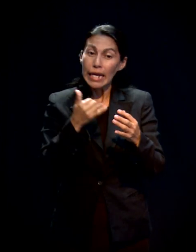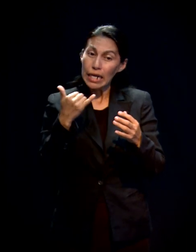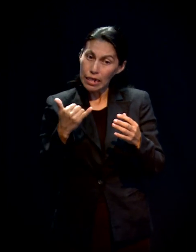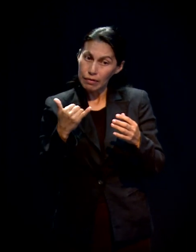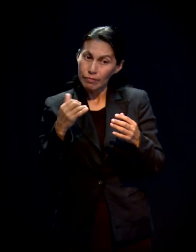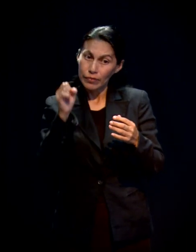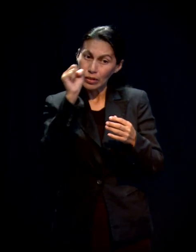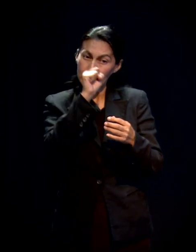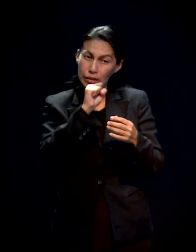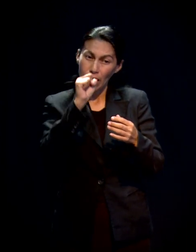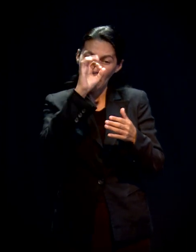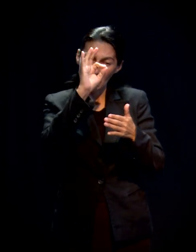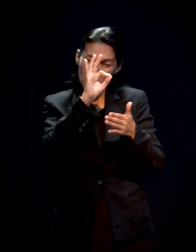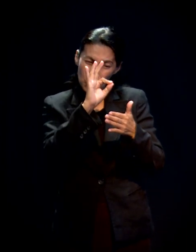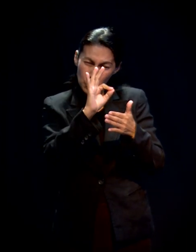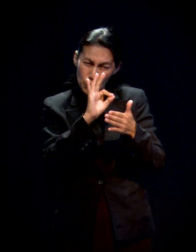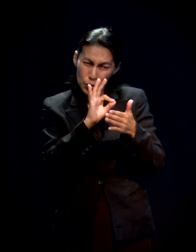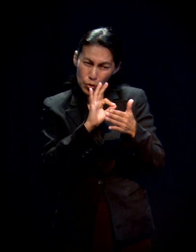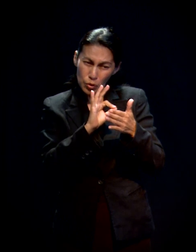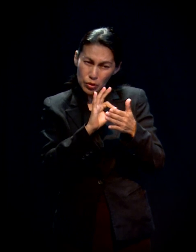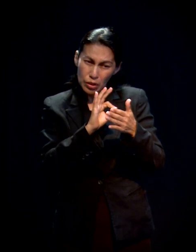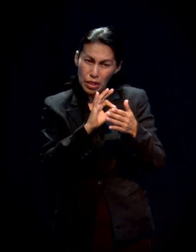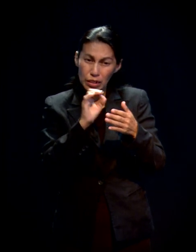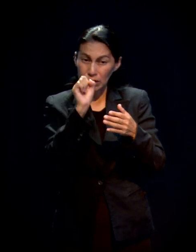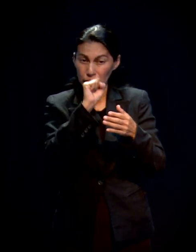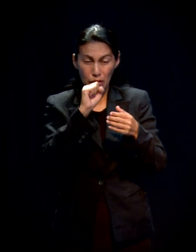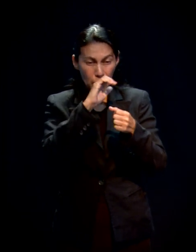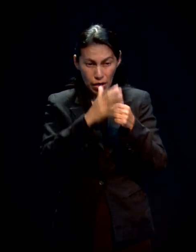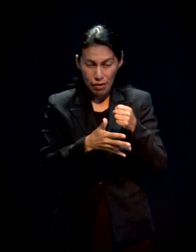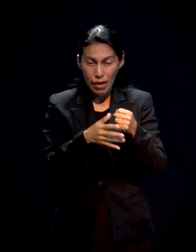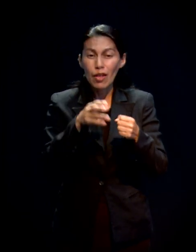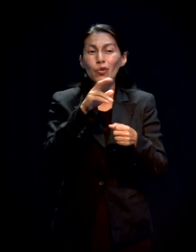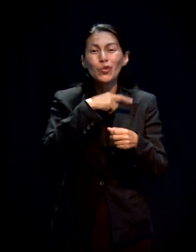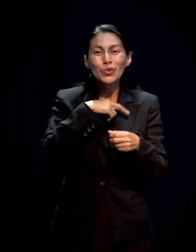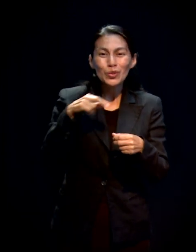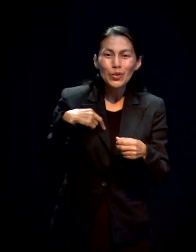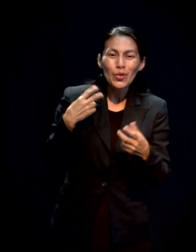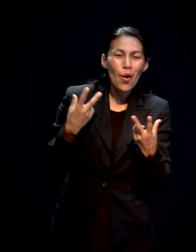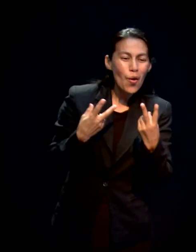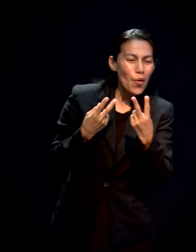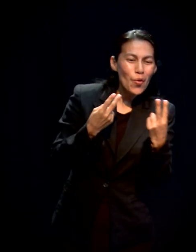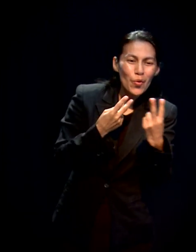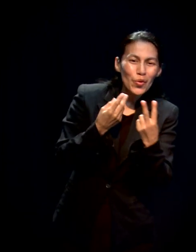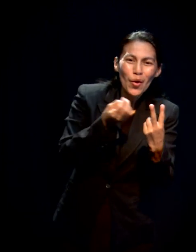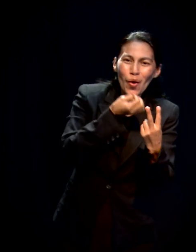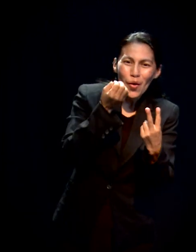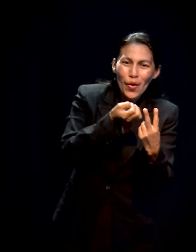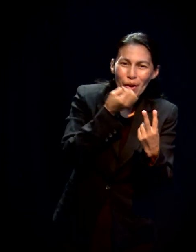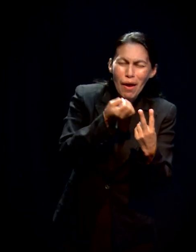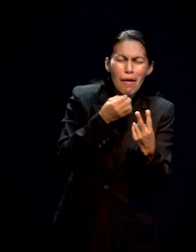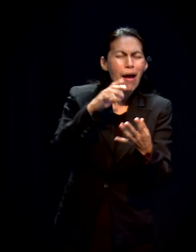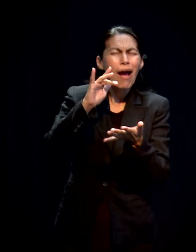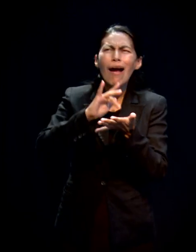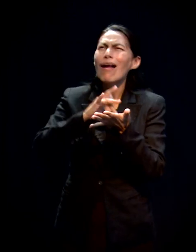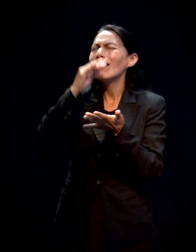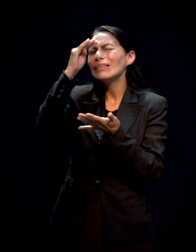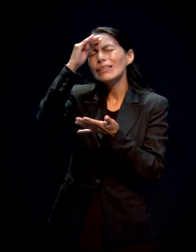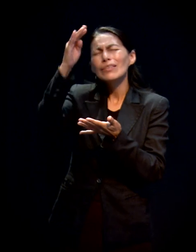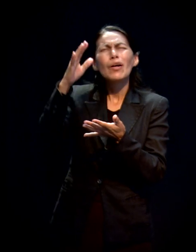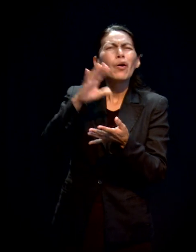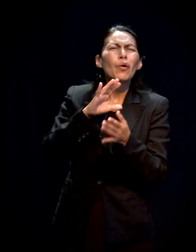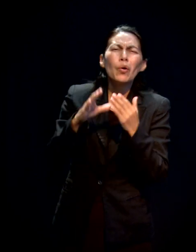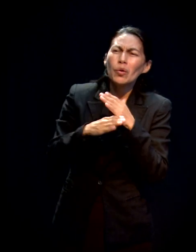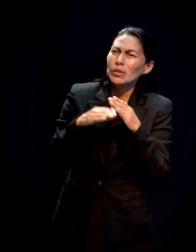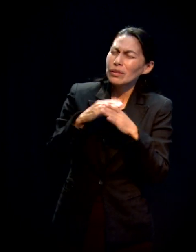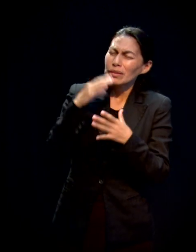momentos no hay momentos en los que pues estamos felices y agradecemos por todas las maravillosas cosas que dios hace por nosotros